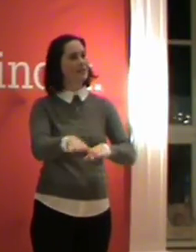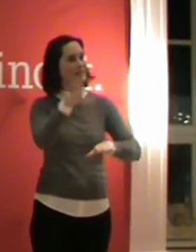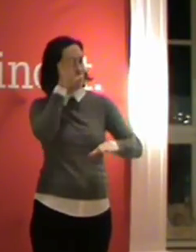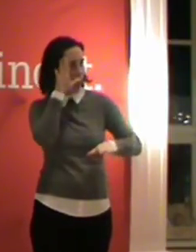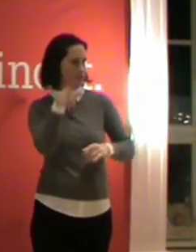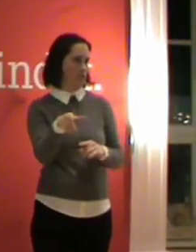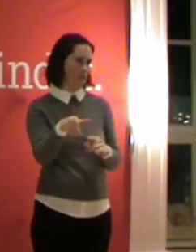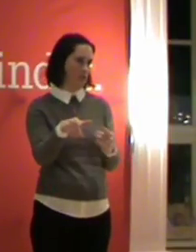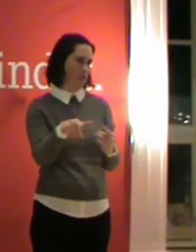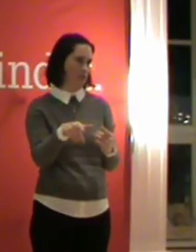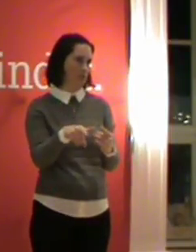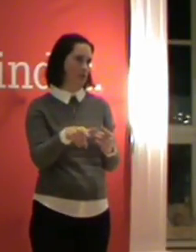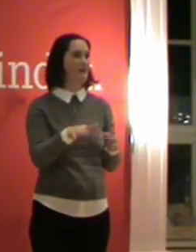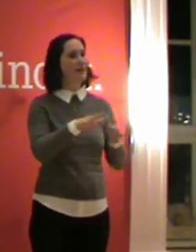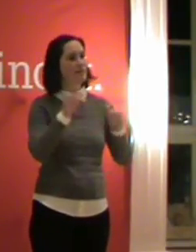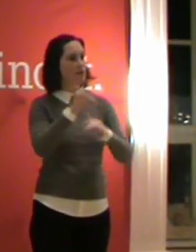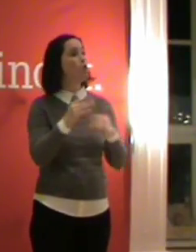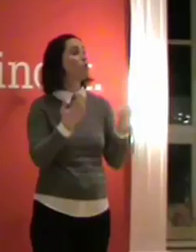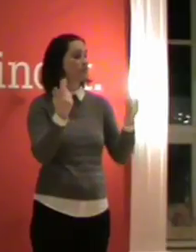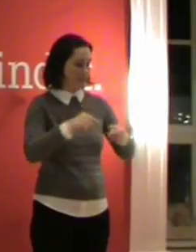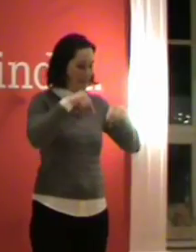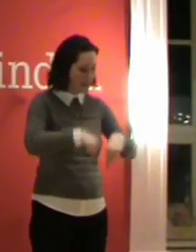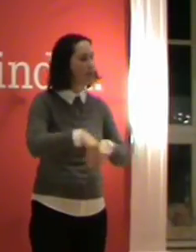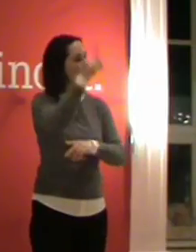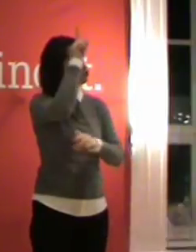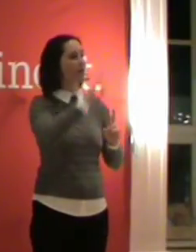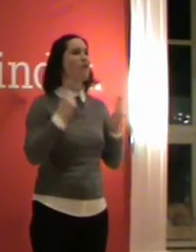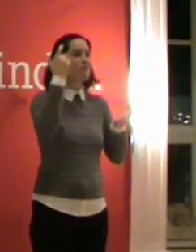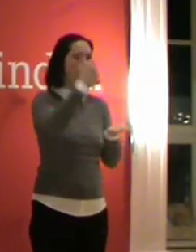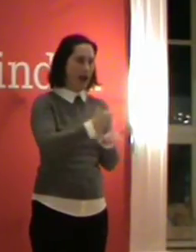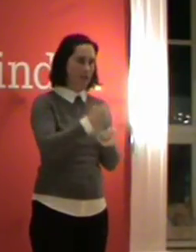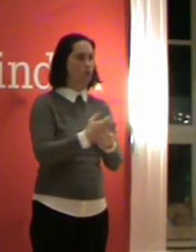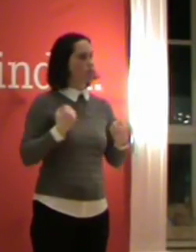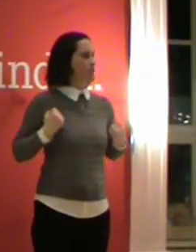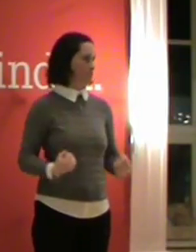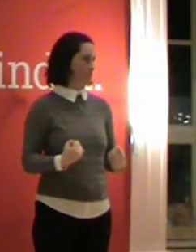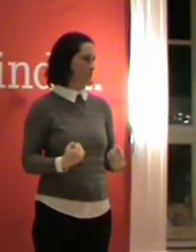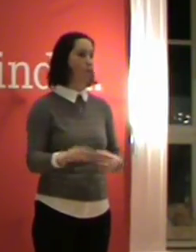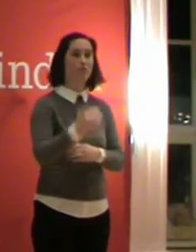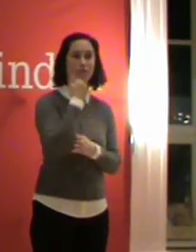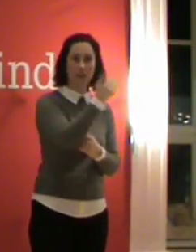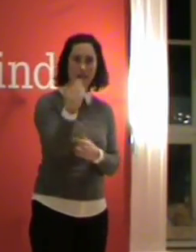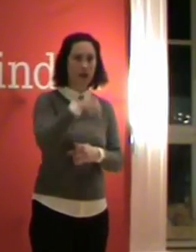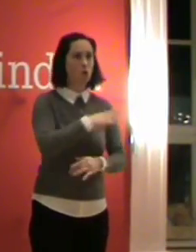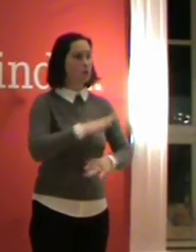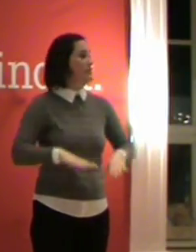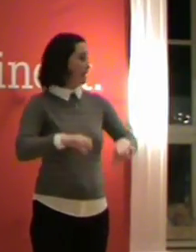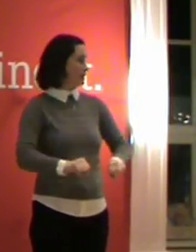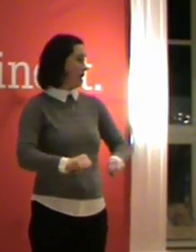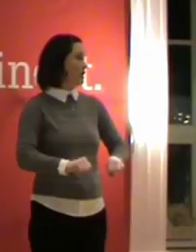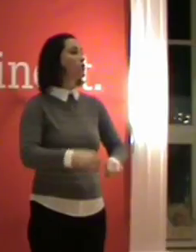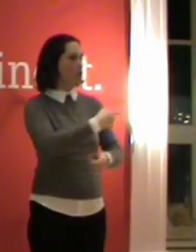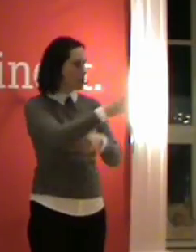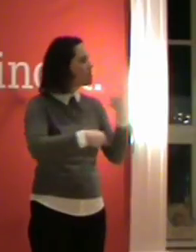die klare Haltung für Verantwortung in diesem Land. Und da sage ich auch ausdrücklich Danke, dass es auch im letzten Jahr hier in Sachsen-Anhalt in großer